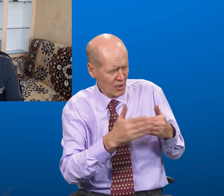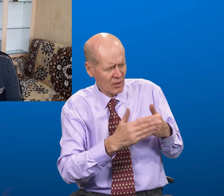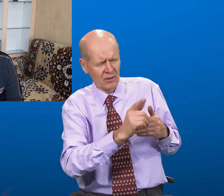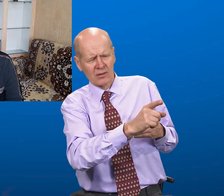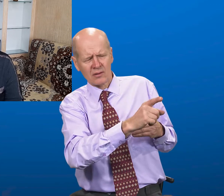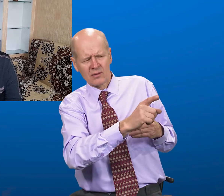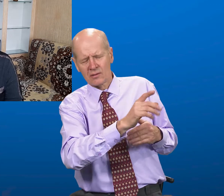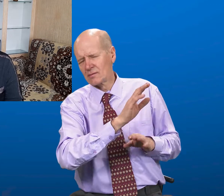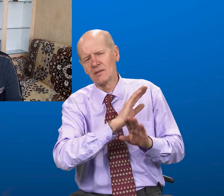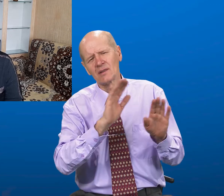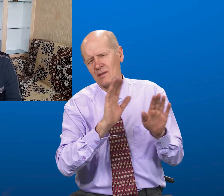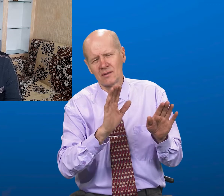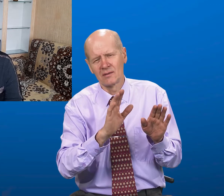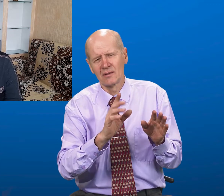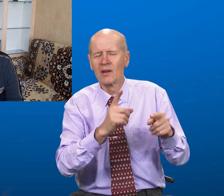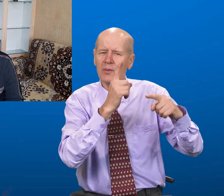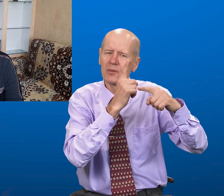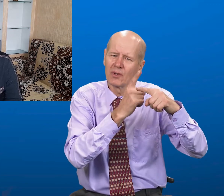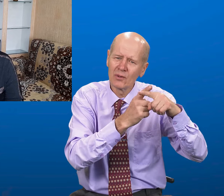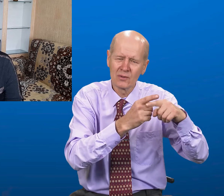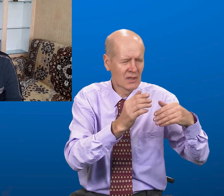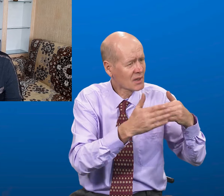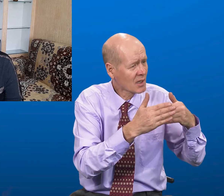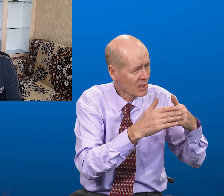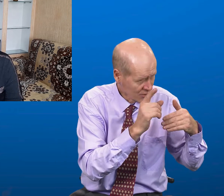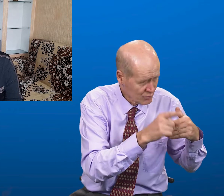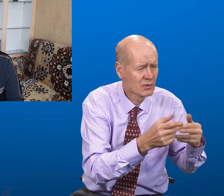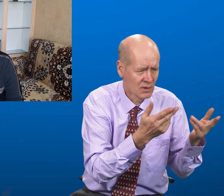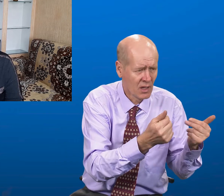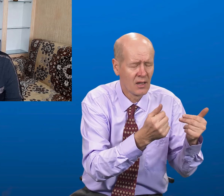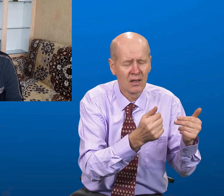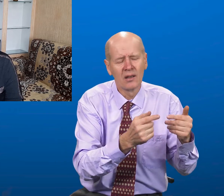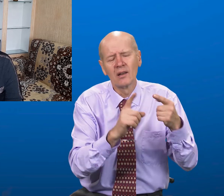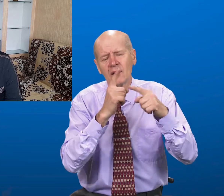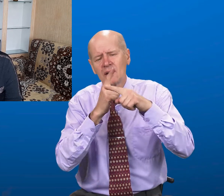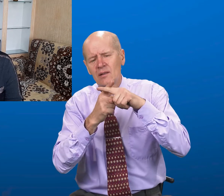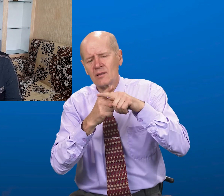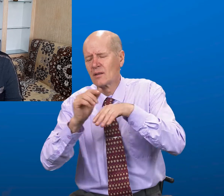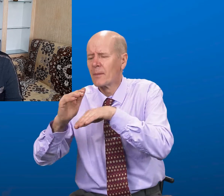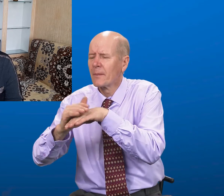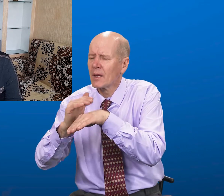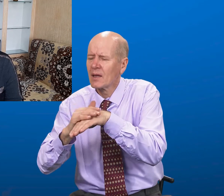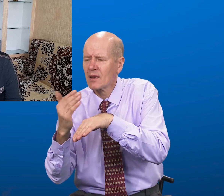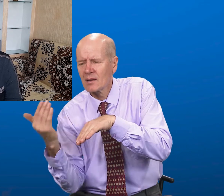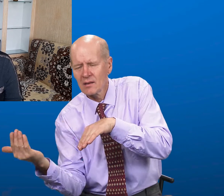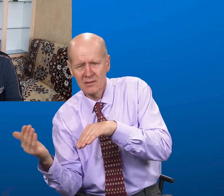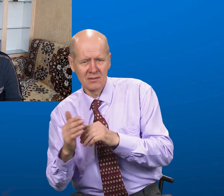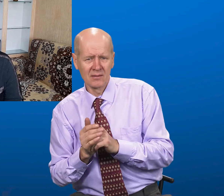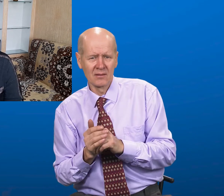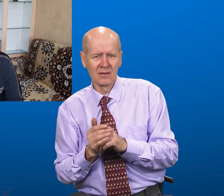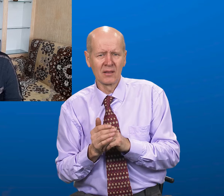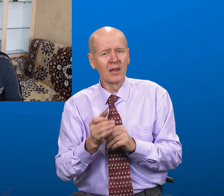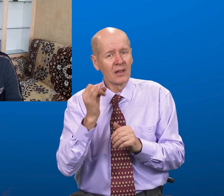суд. Он всегда говорит и о своей милости. Всякий раз, когда Он провозглашает суд, Он